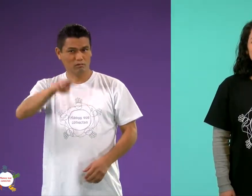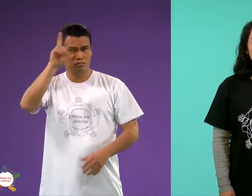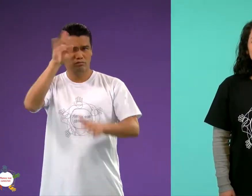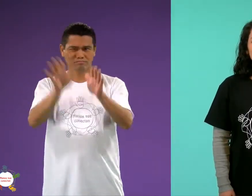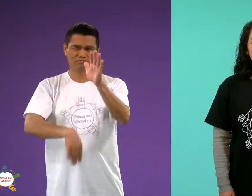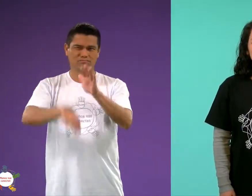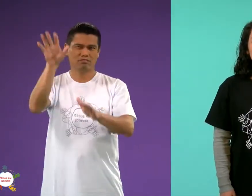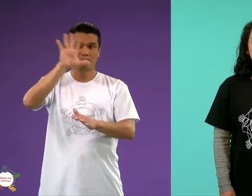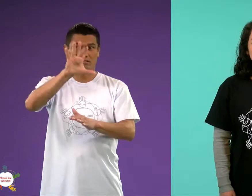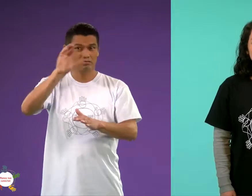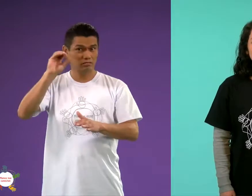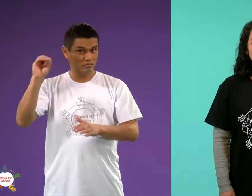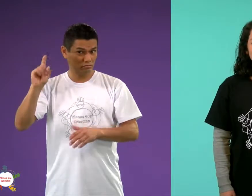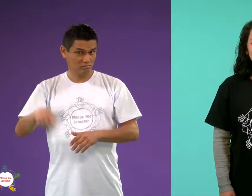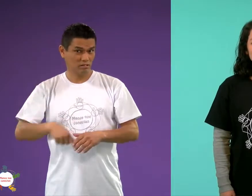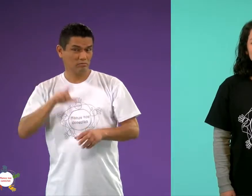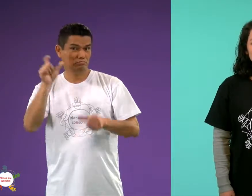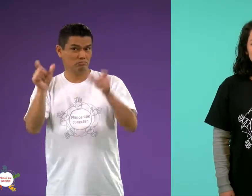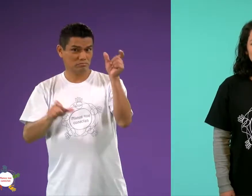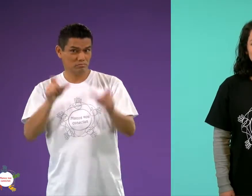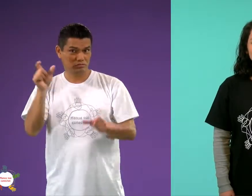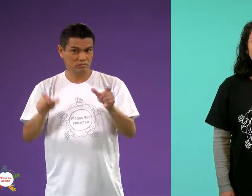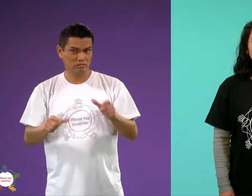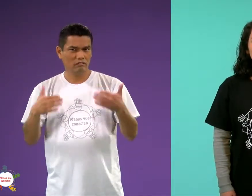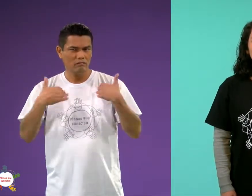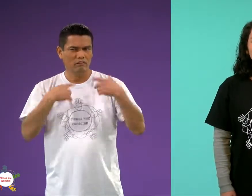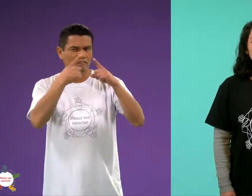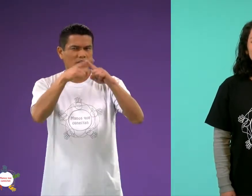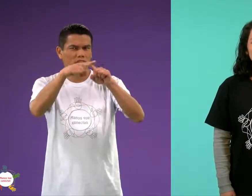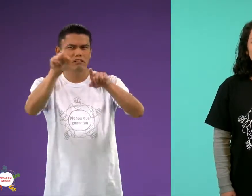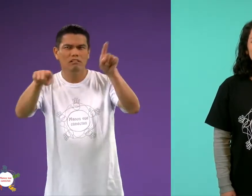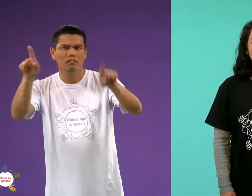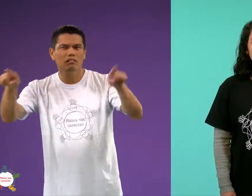¿Sabías que en el Perú más de 500.000 personas tienen algún nivel de sordera?